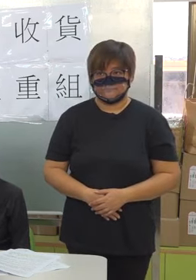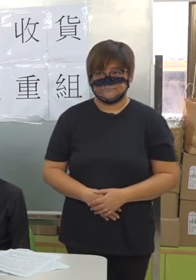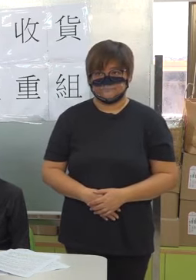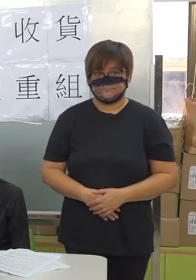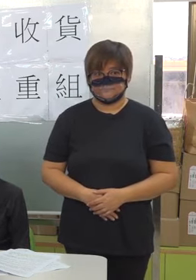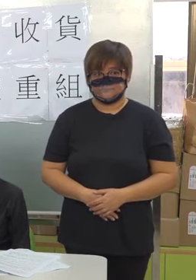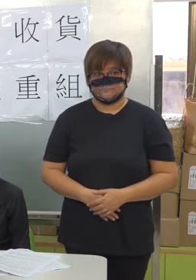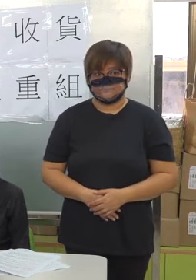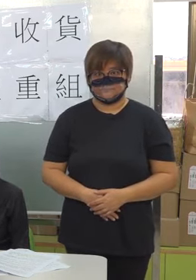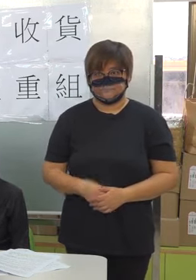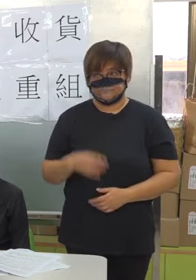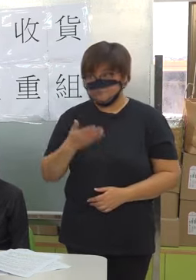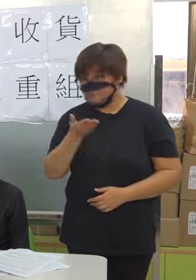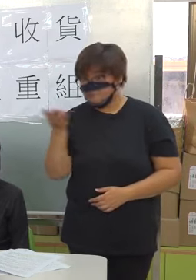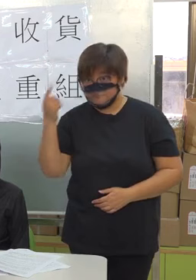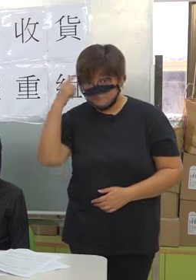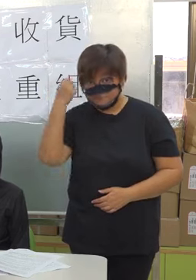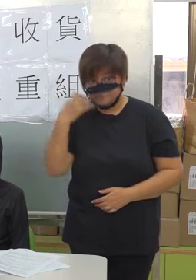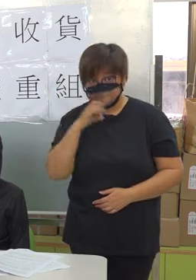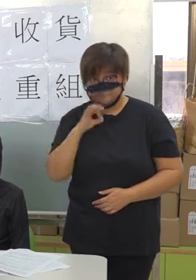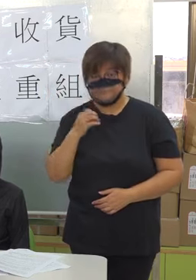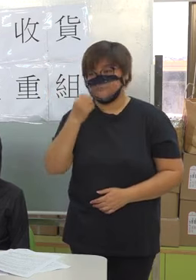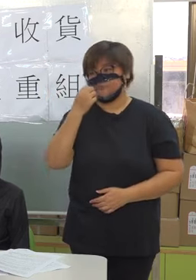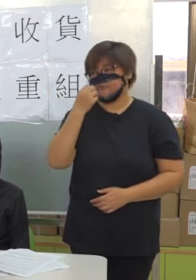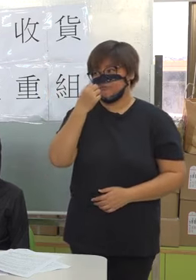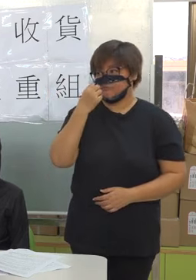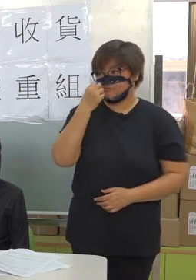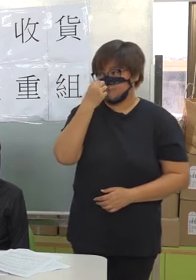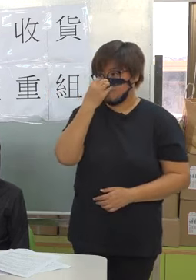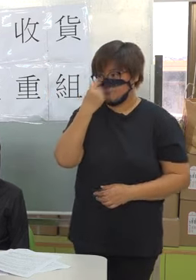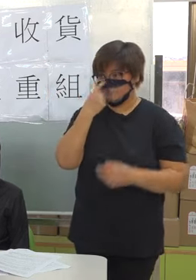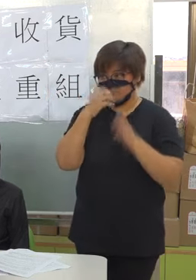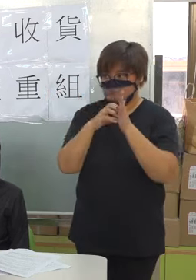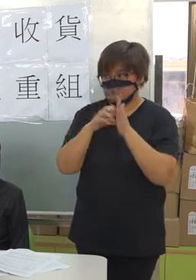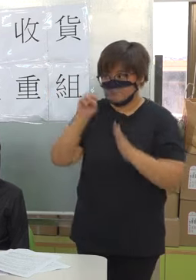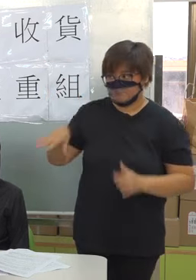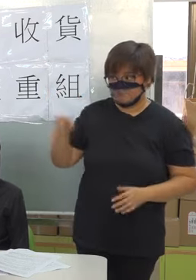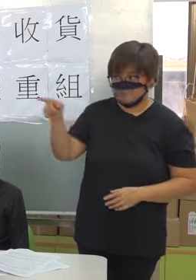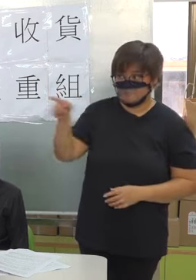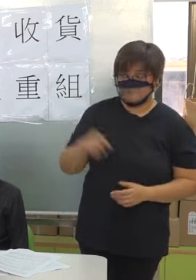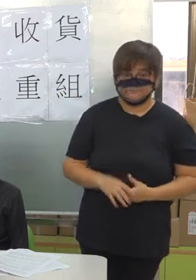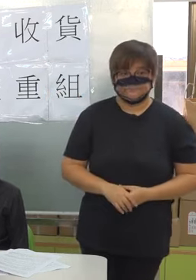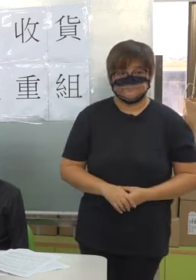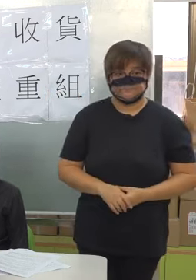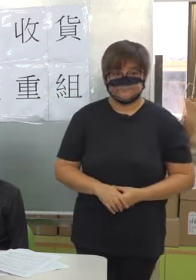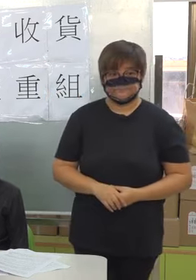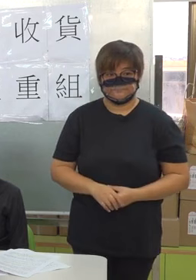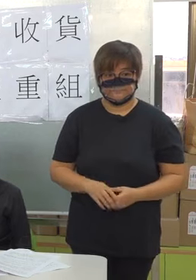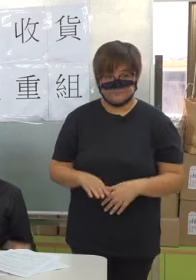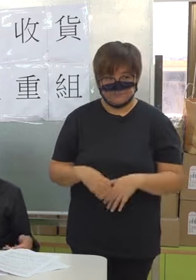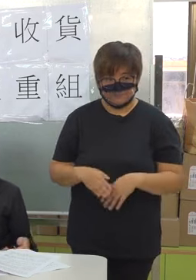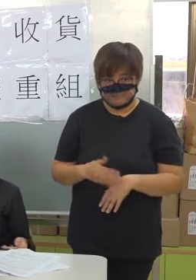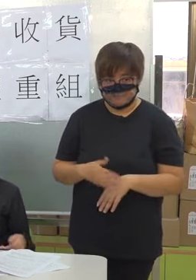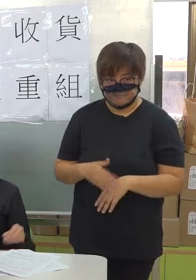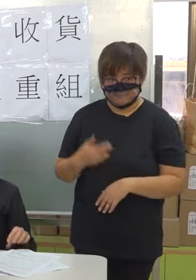仲有冇其他嘅問題 ？Sorry, just very quickly. With regards to the pattern report, are you looking for the